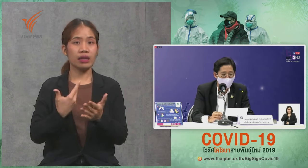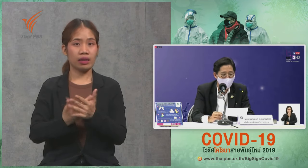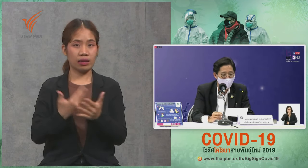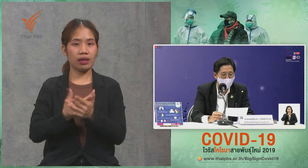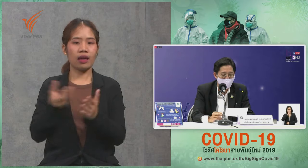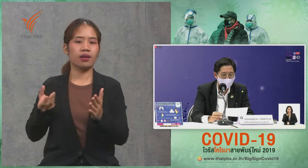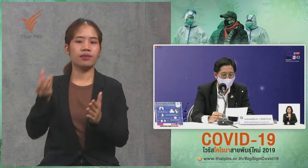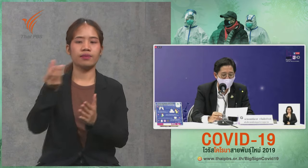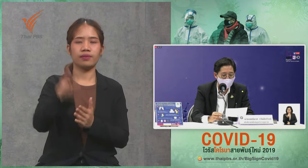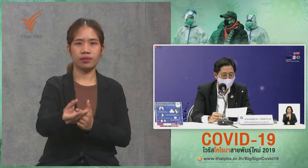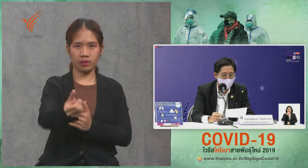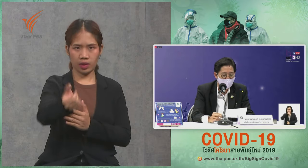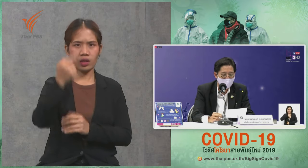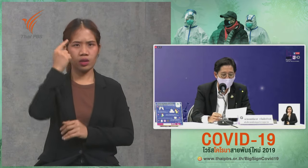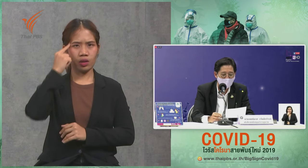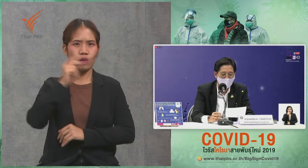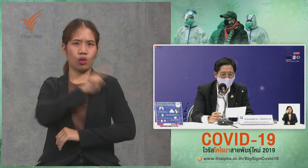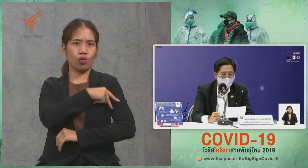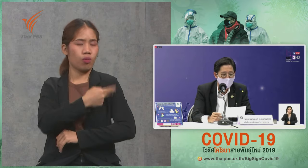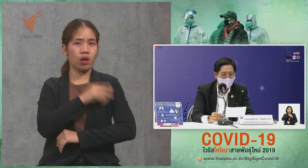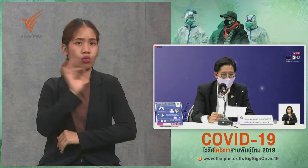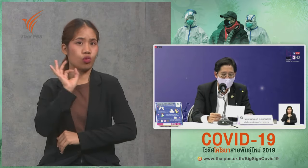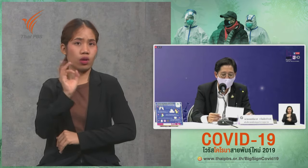มคิดว่าโรงพยาบาลคงยินดีนะครับครับ